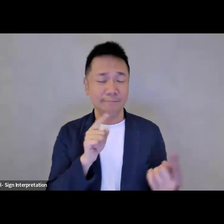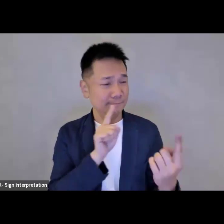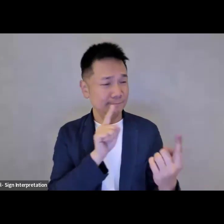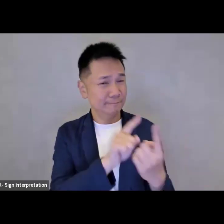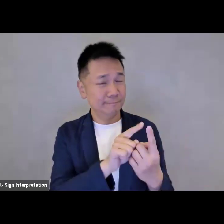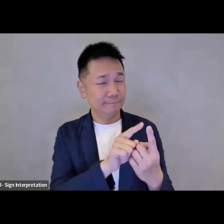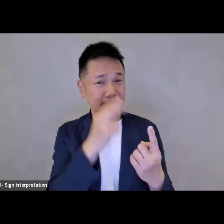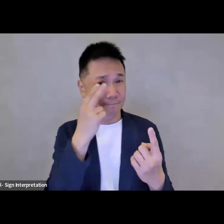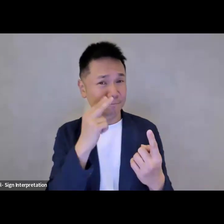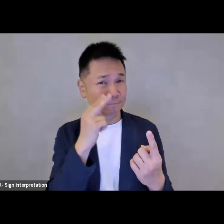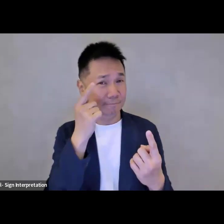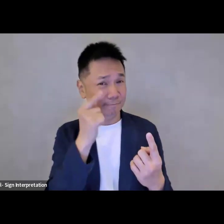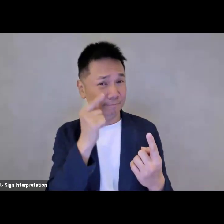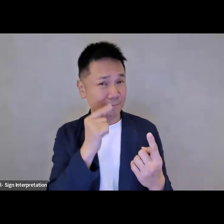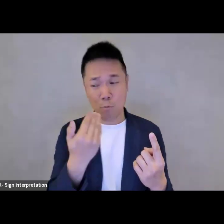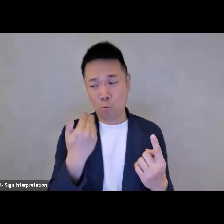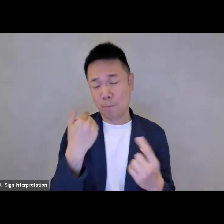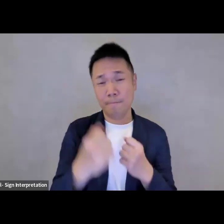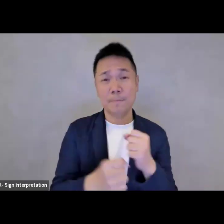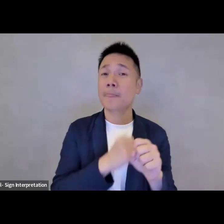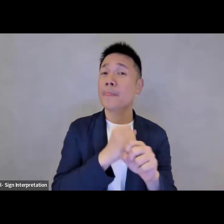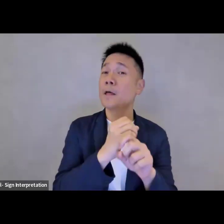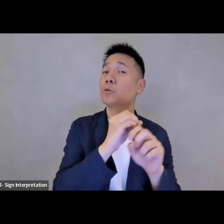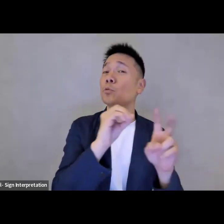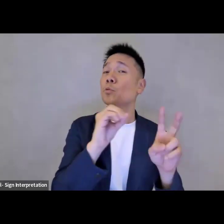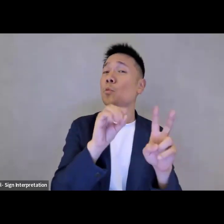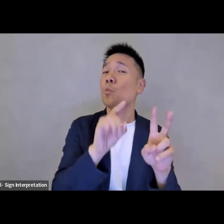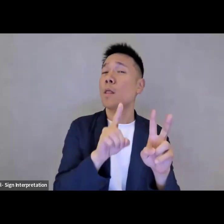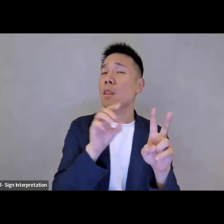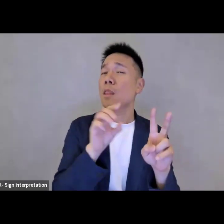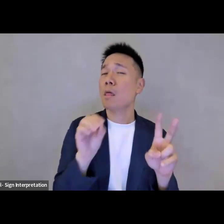我来这边致哀。